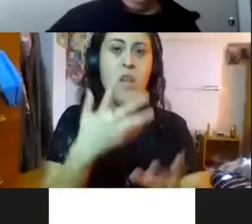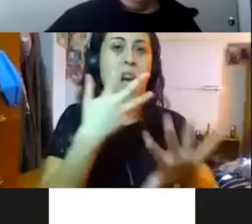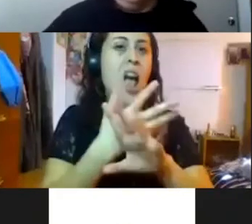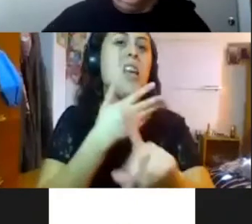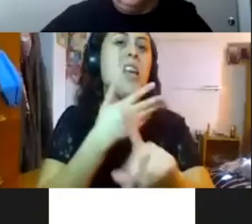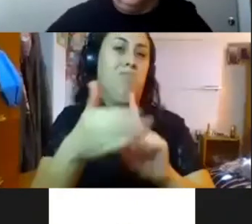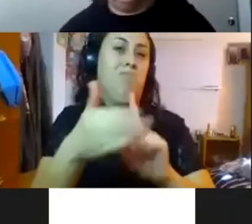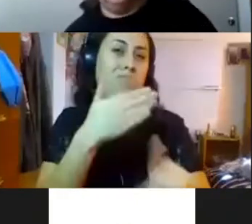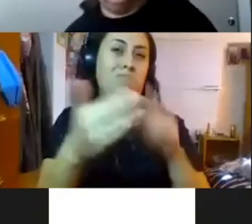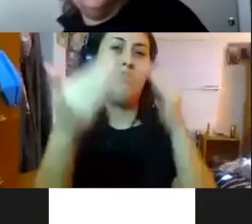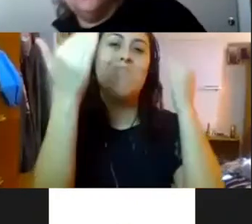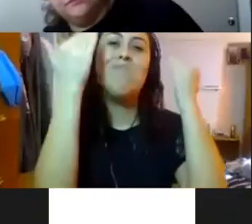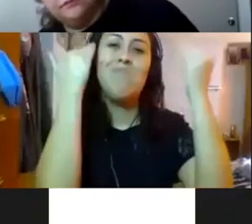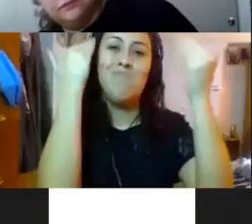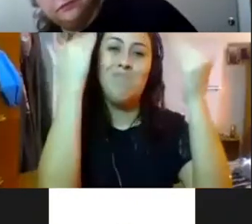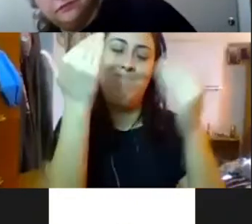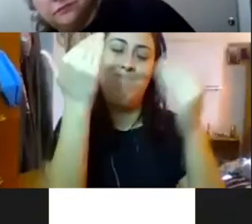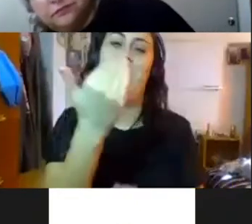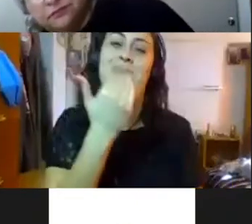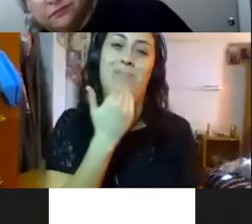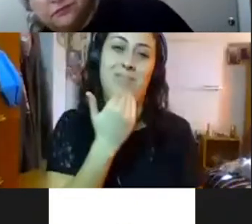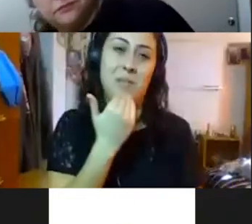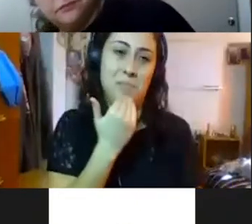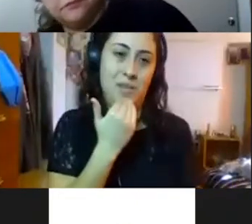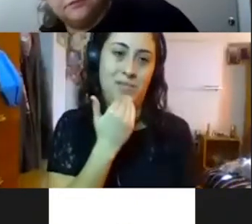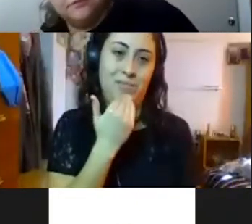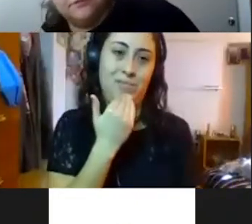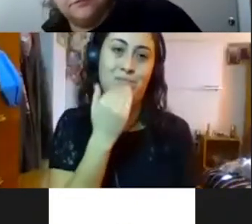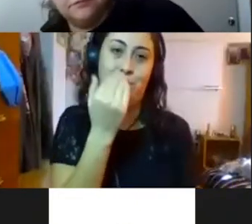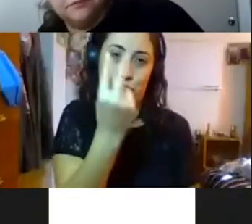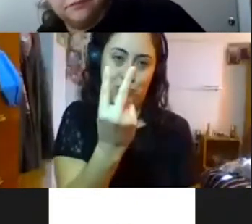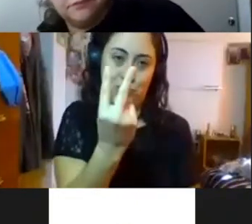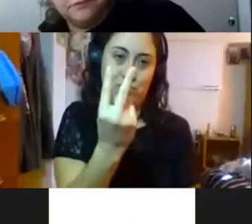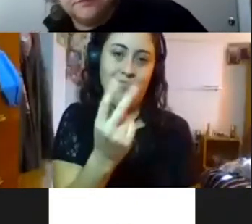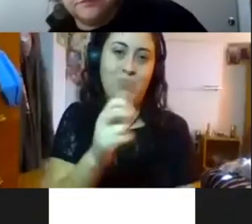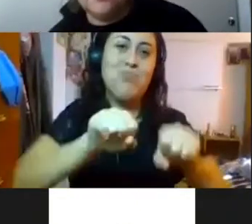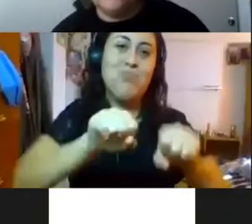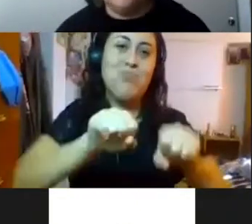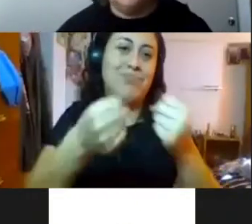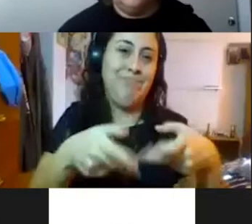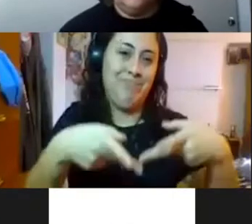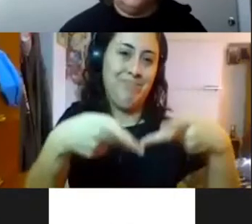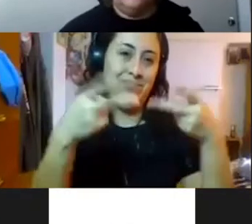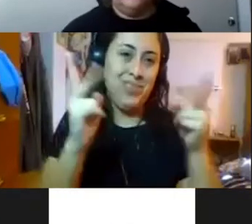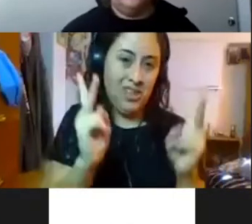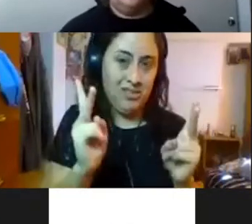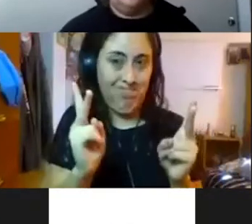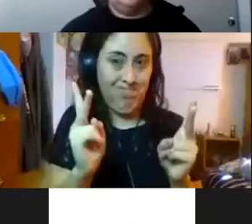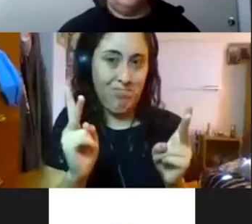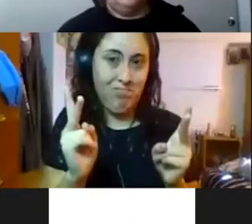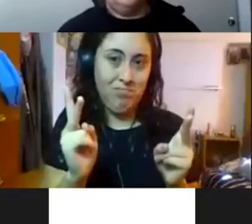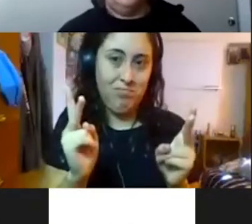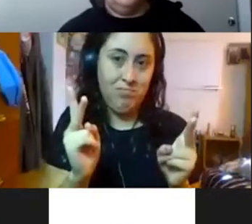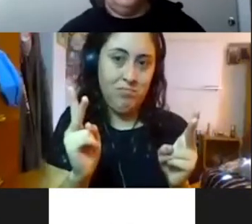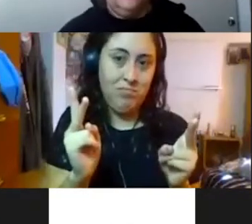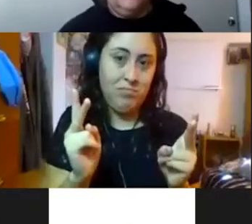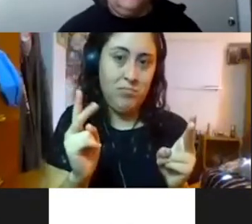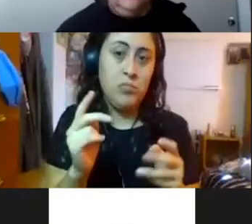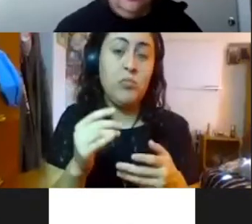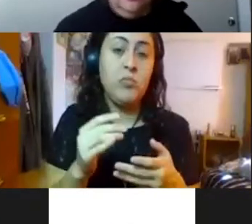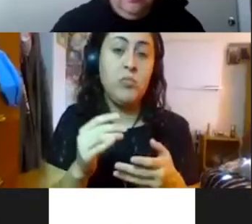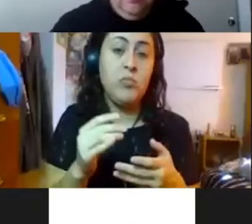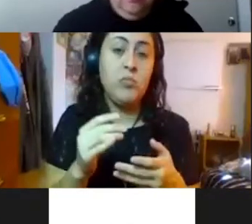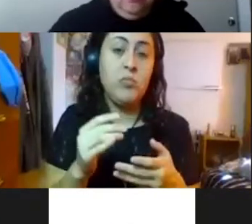psicológico y un montón de vulneración de derechos. Y como les decía, al hacerme